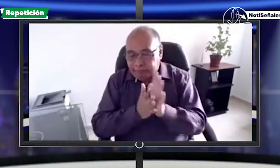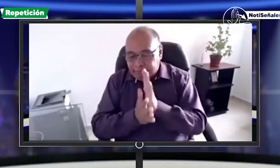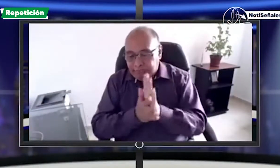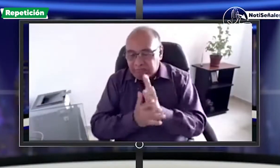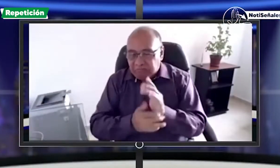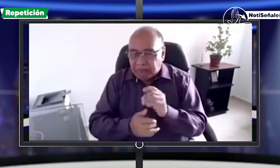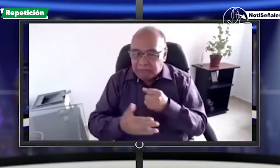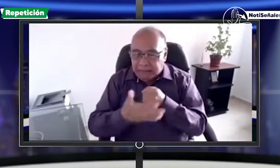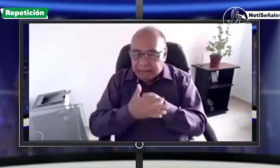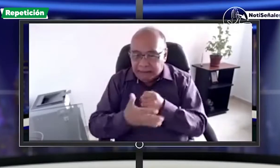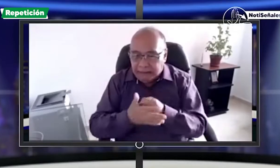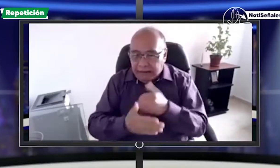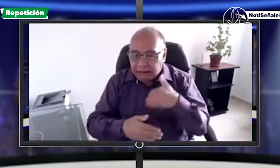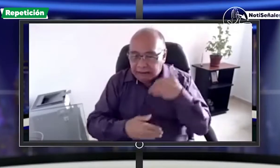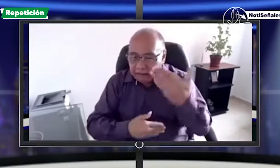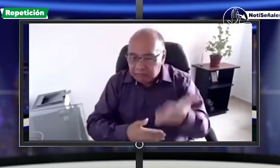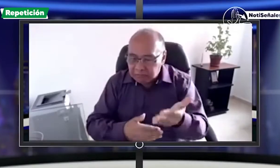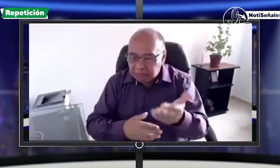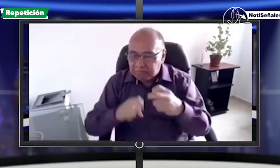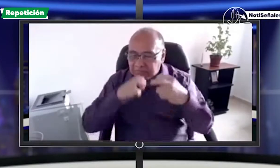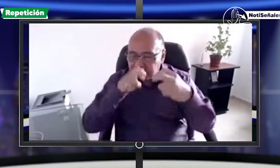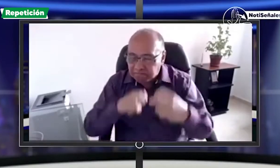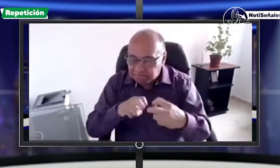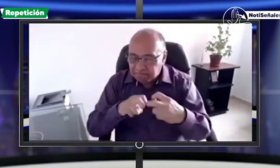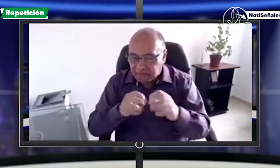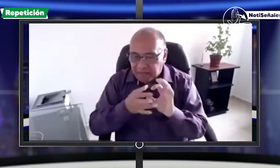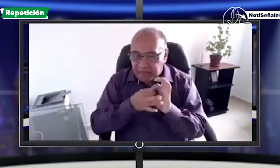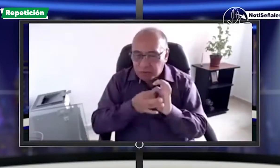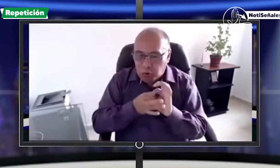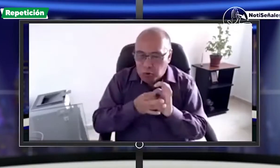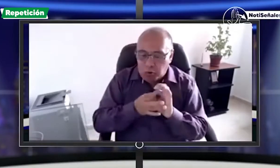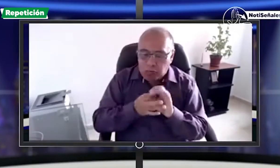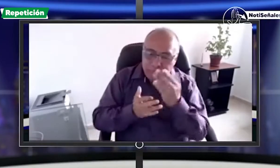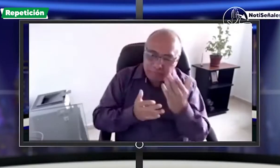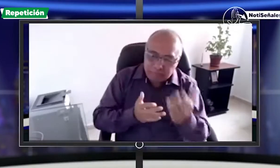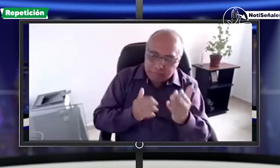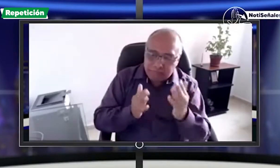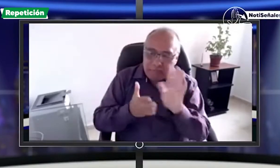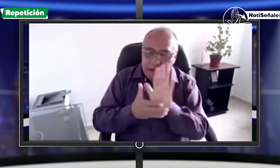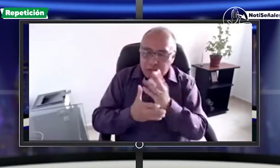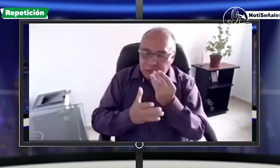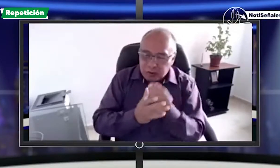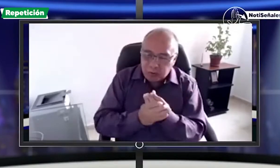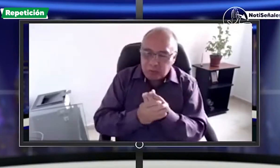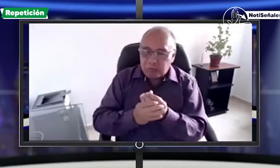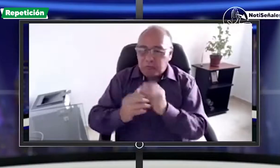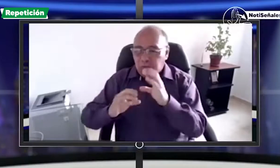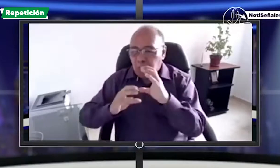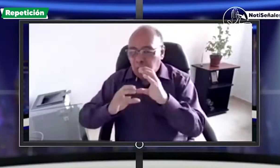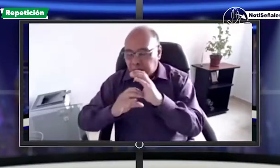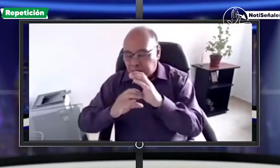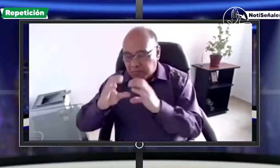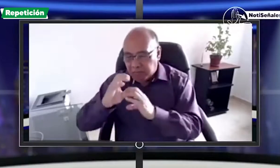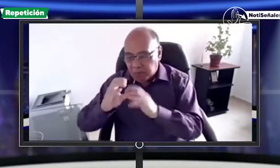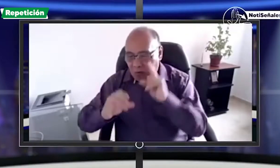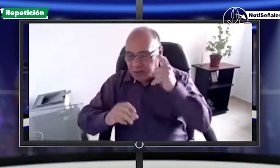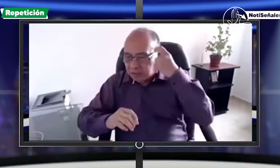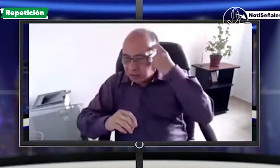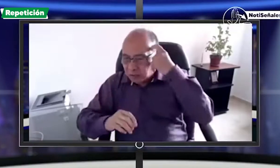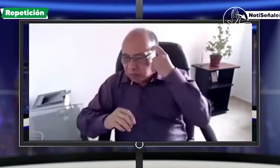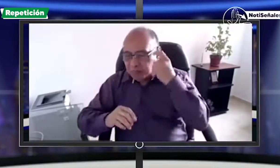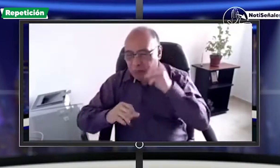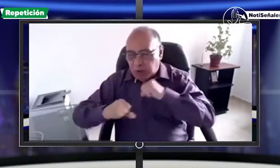Gracias Liliana, gracias por también la información. Trataremos de que más adelante tal vez pudiéramos sentarnos FENASCO,